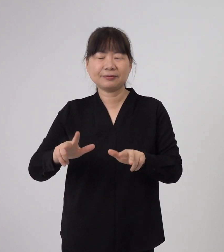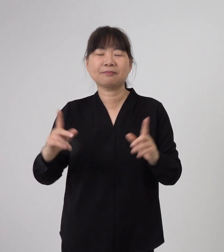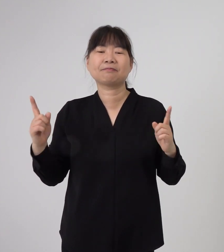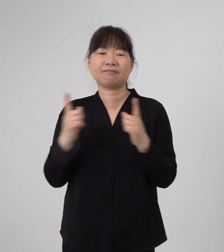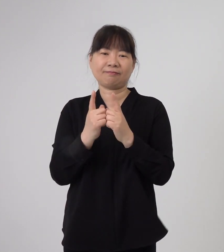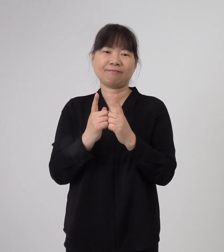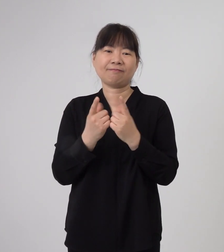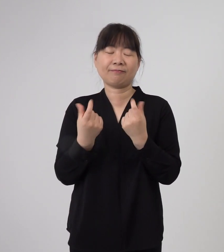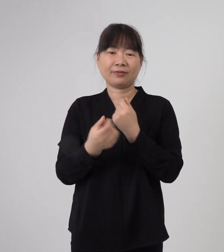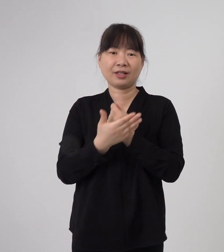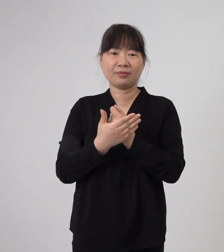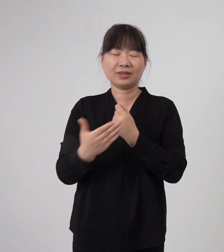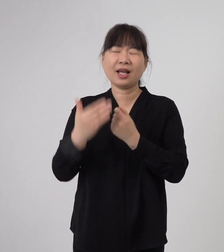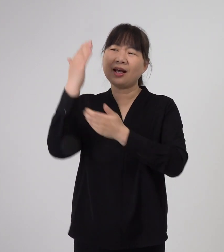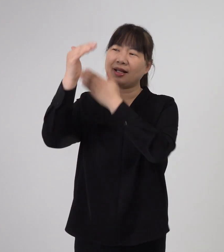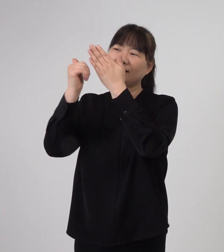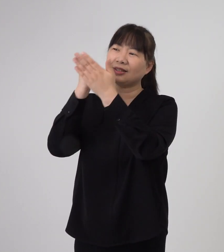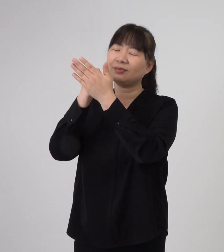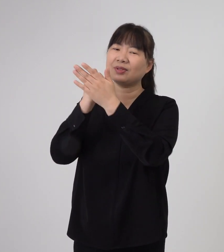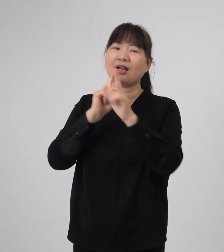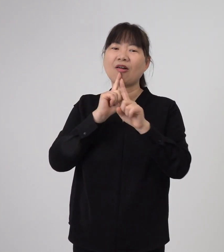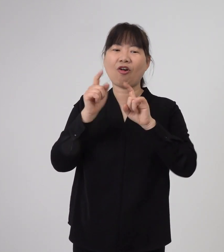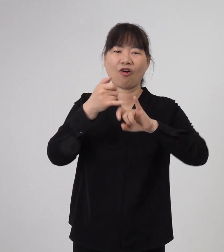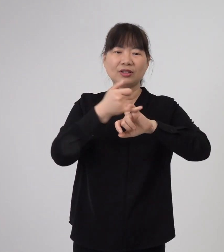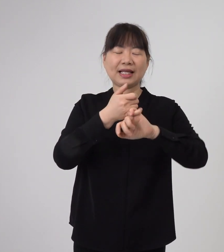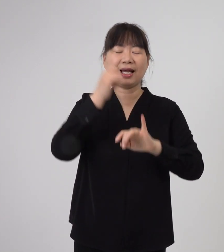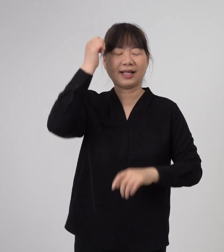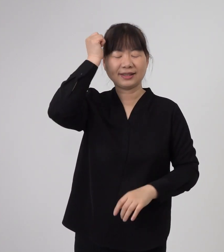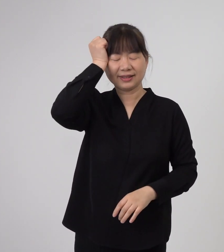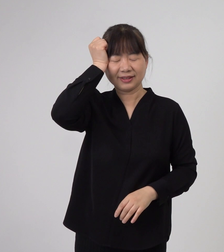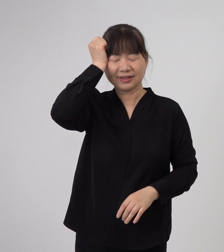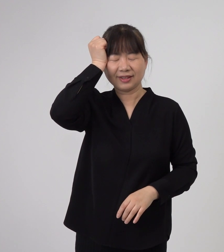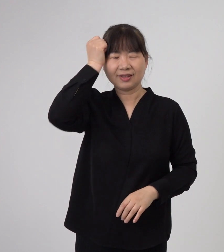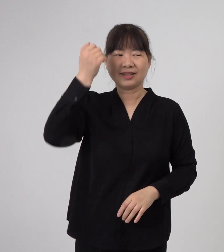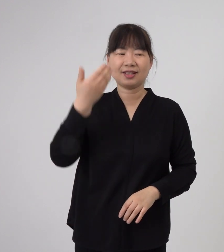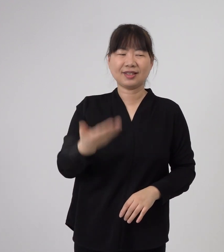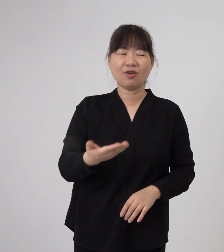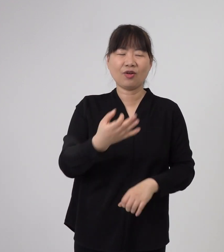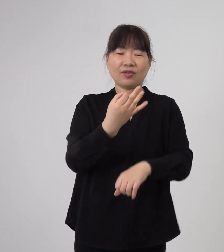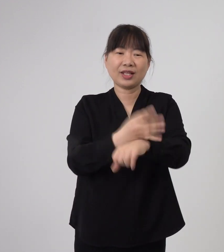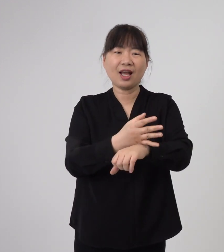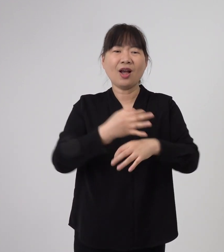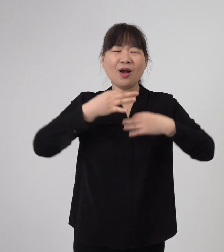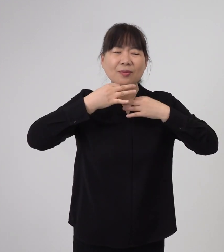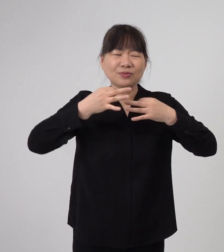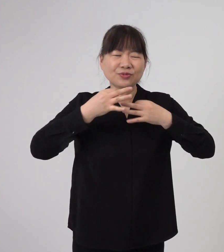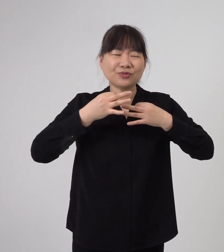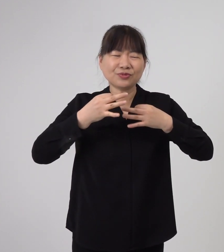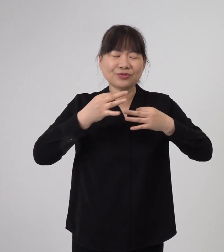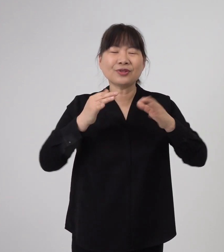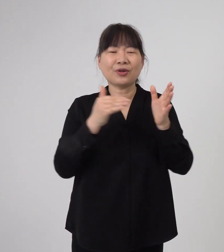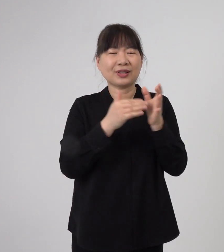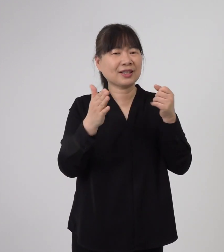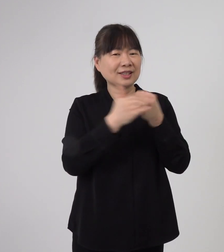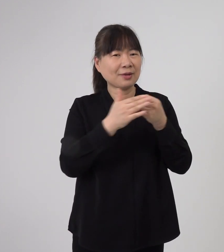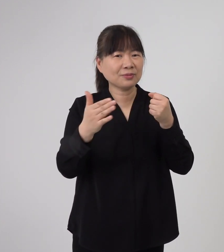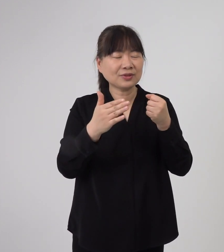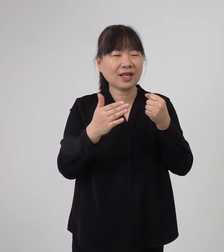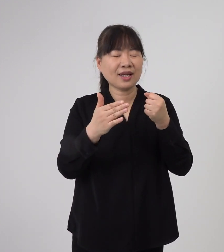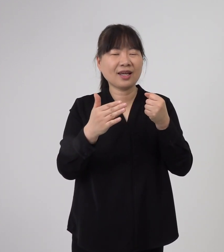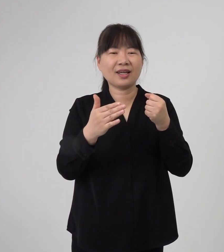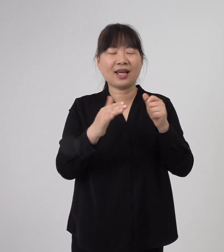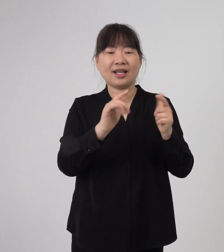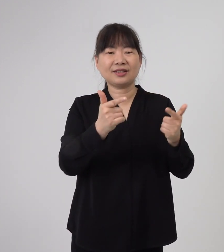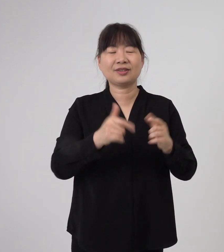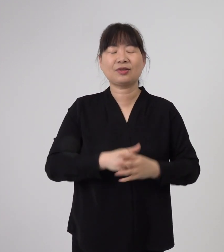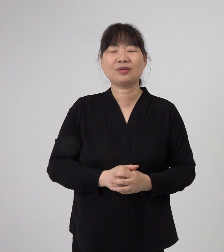하나님이 그 언약을 기억하사, 단순히 그들이 부르짖었기 때문만은 아니에요.